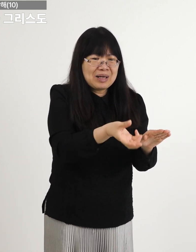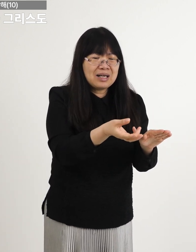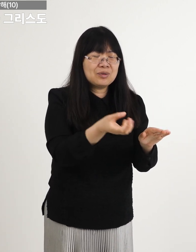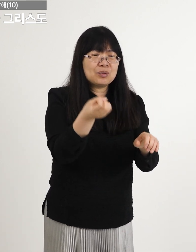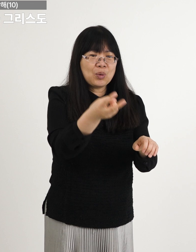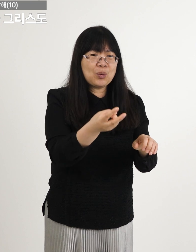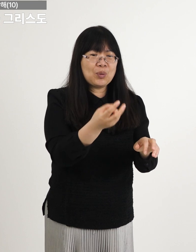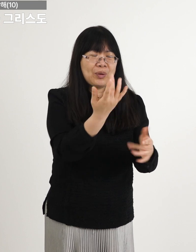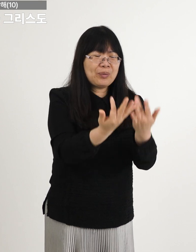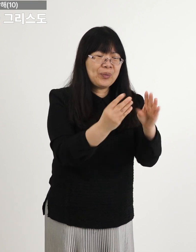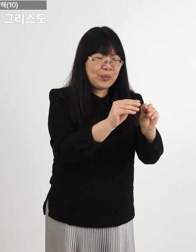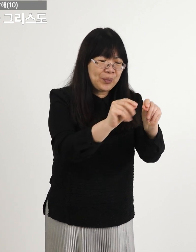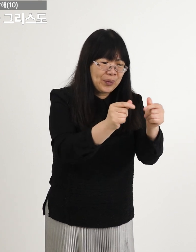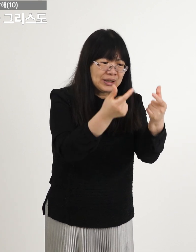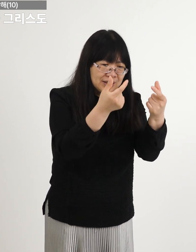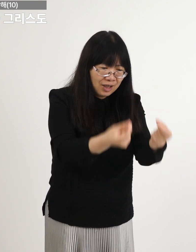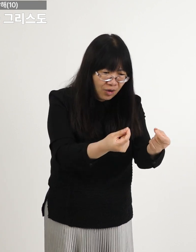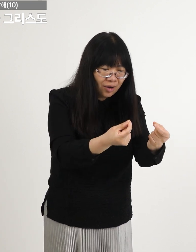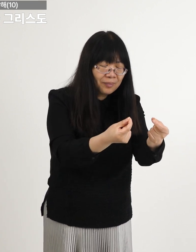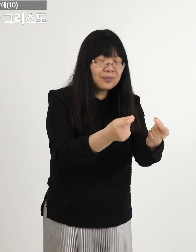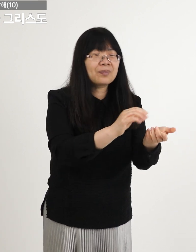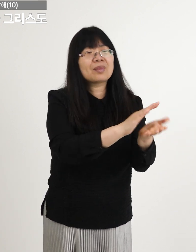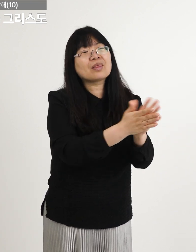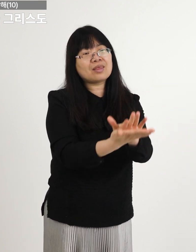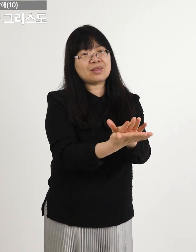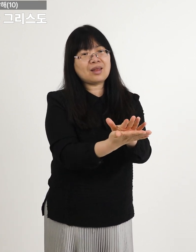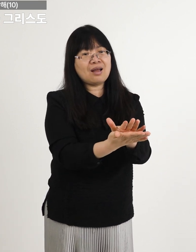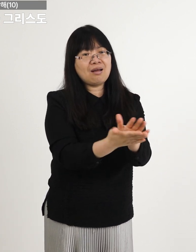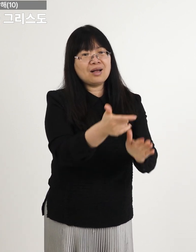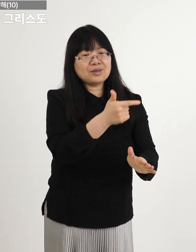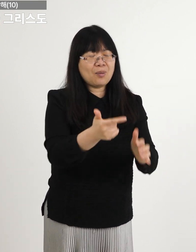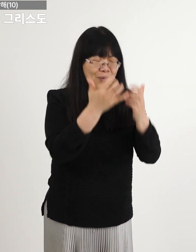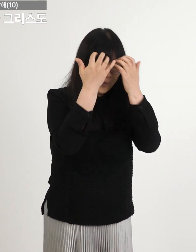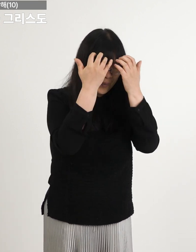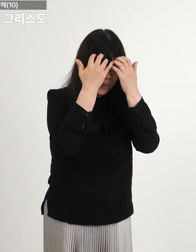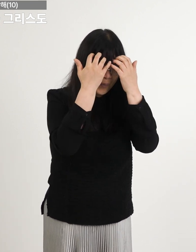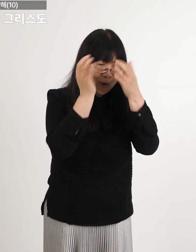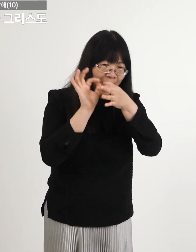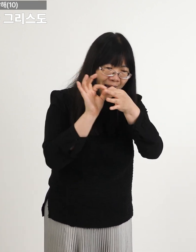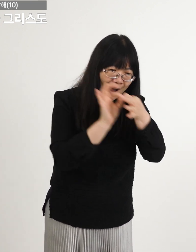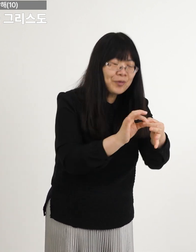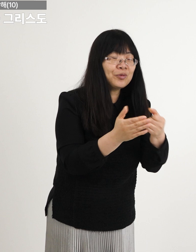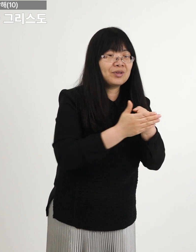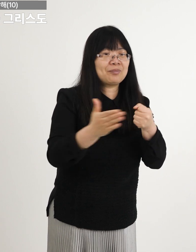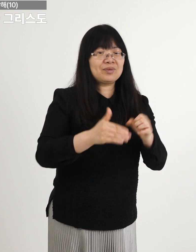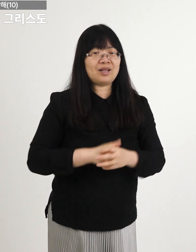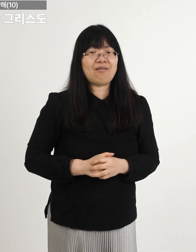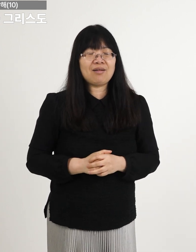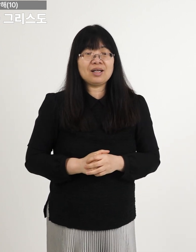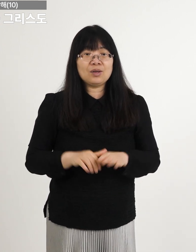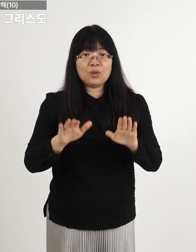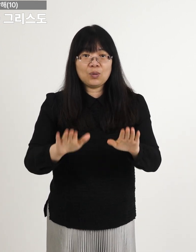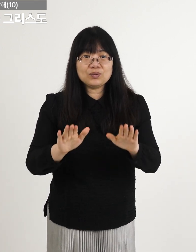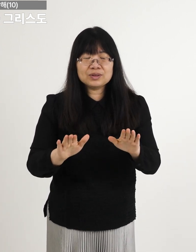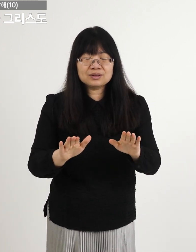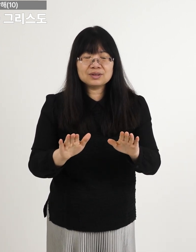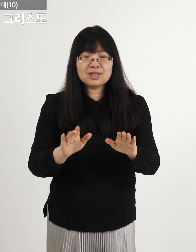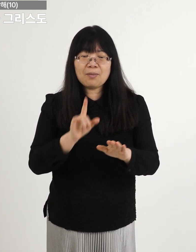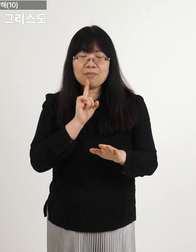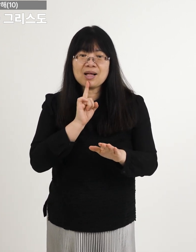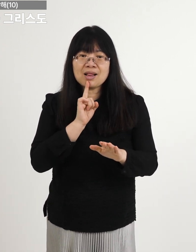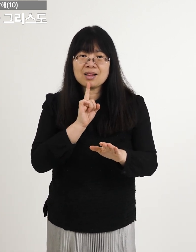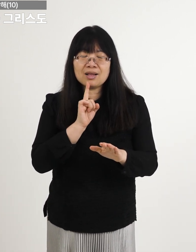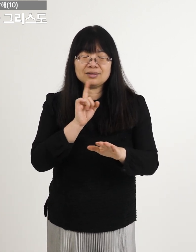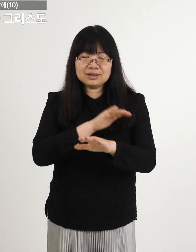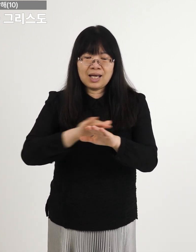말이에요. 너무 겹겹이 환난이 몰아치니까. 자, 그러면 오늘 이 본문 속에서 잘